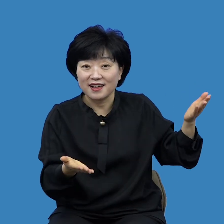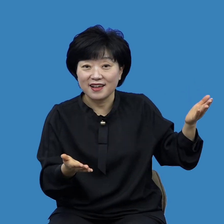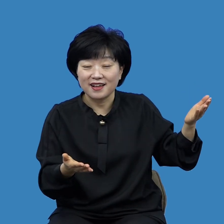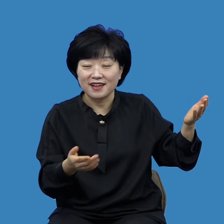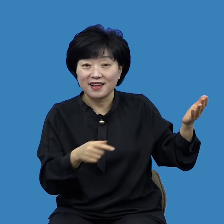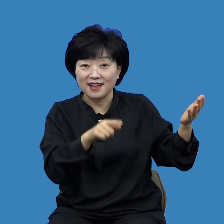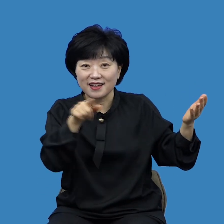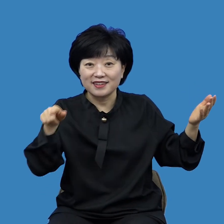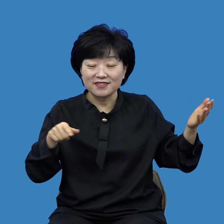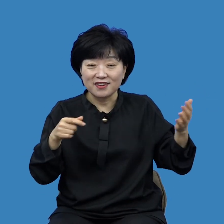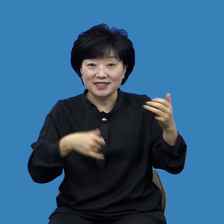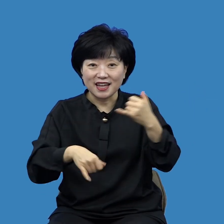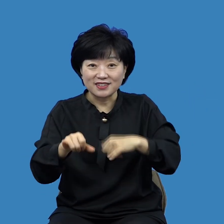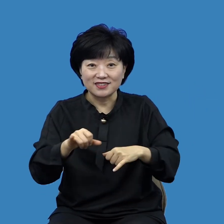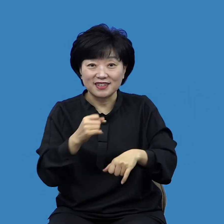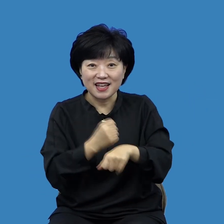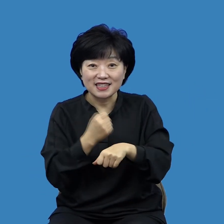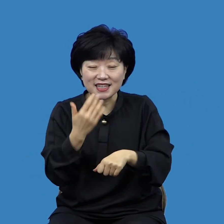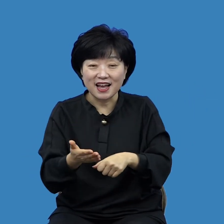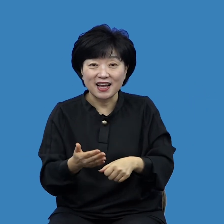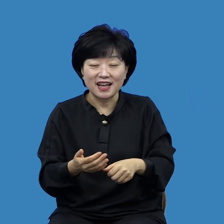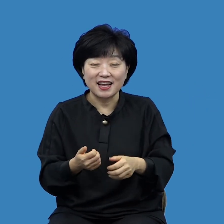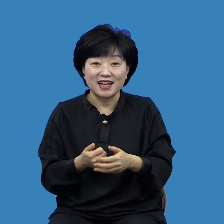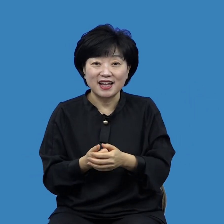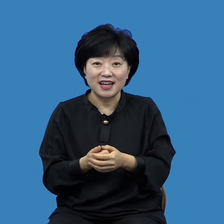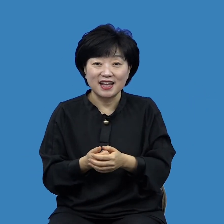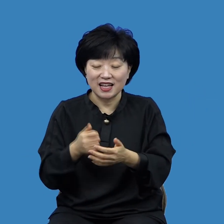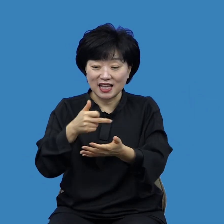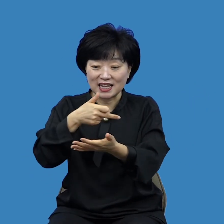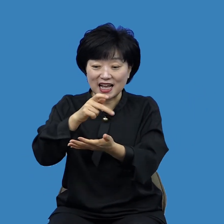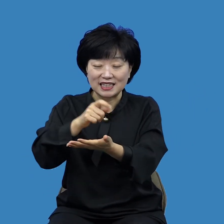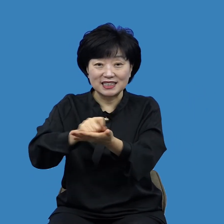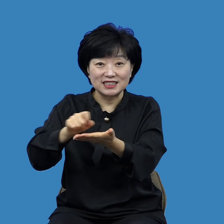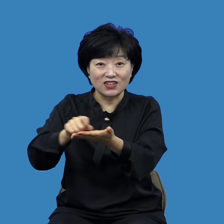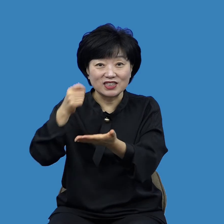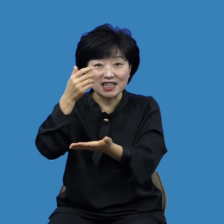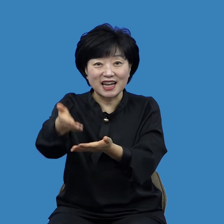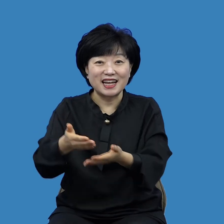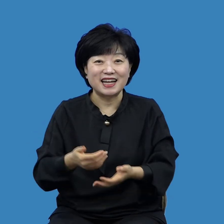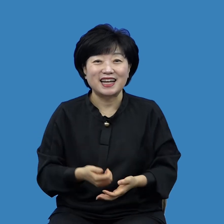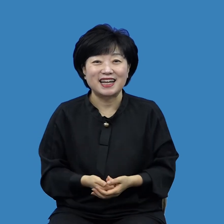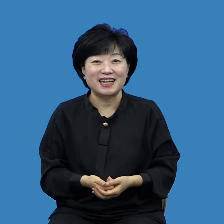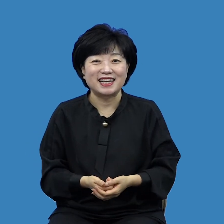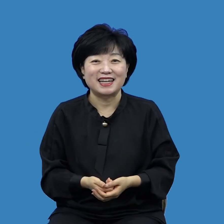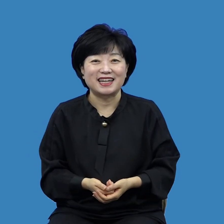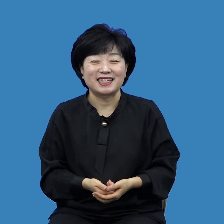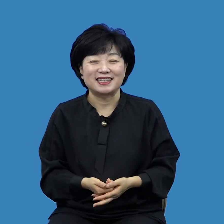너희들은 했냐? 승리야, 너는 카드 썼냐?